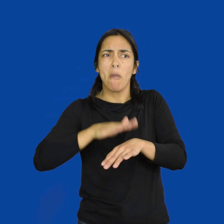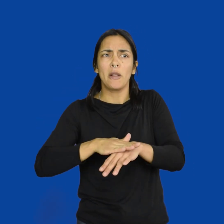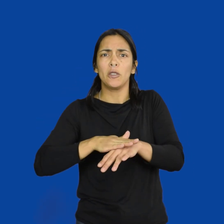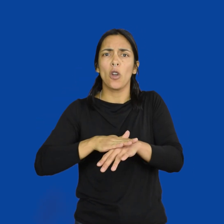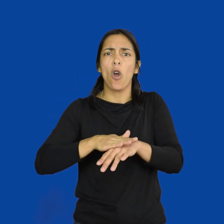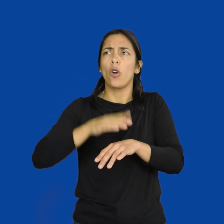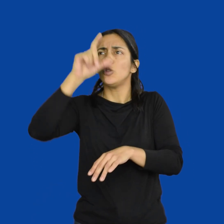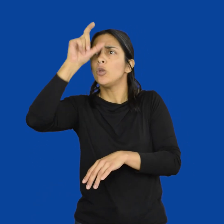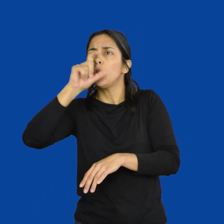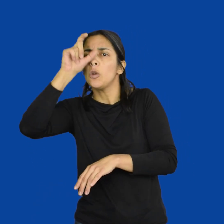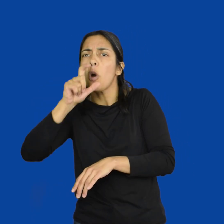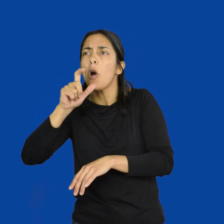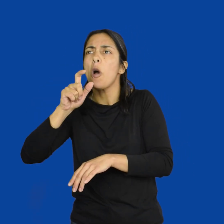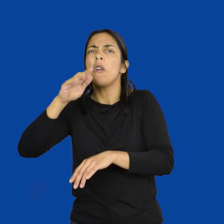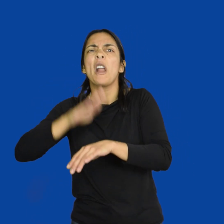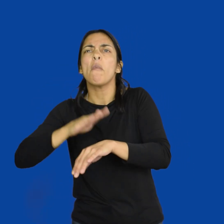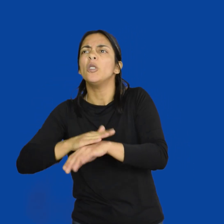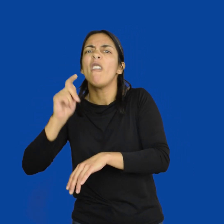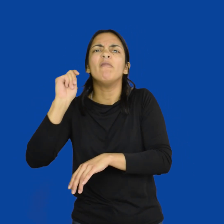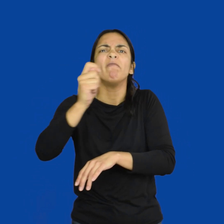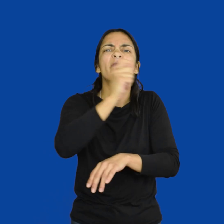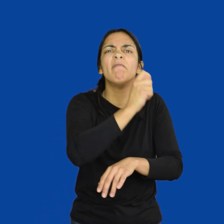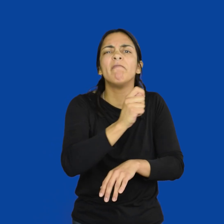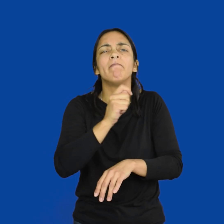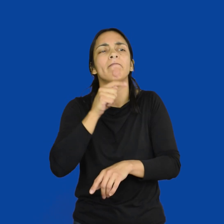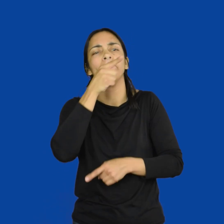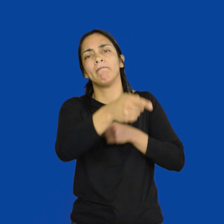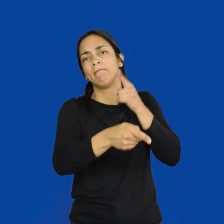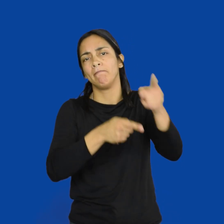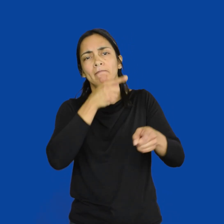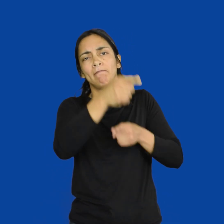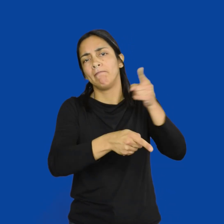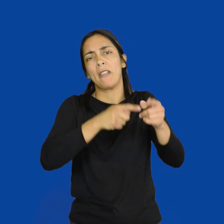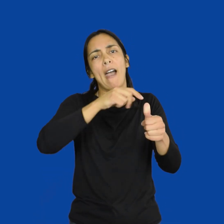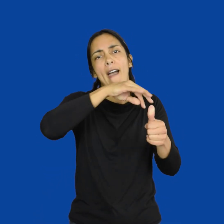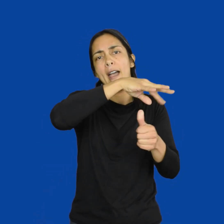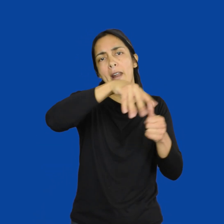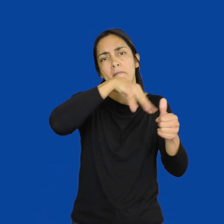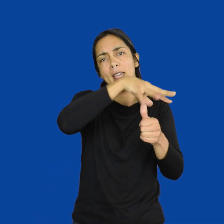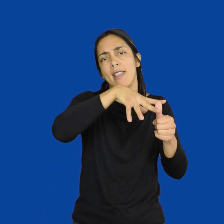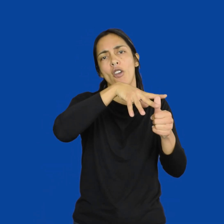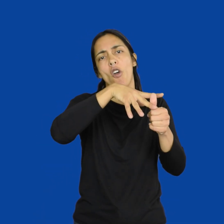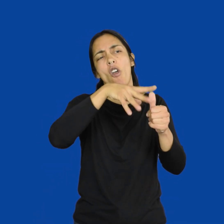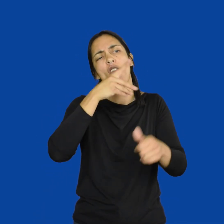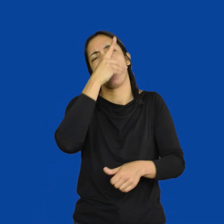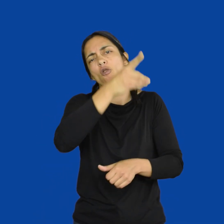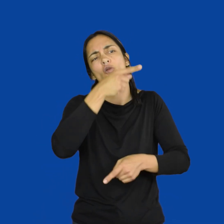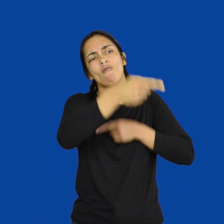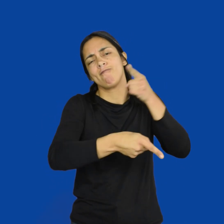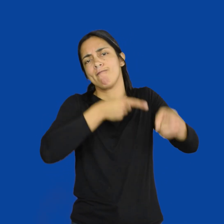provocando que al momento de buscar a quién responsabilizar, ante el fracaso de su plan político, dirigieran su discurso contra